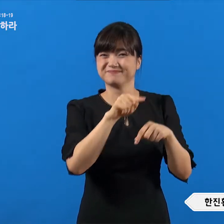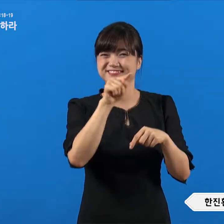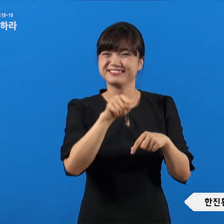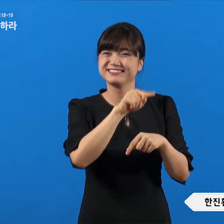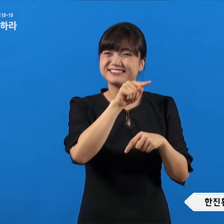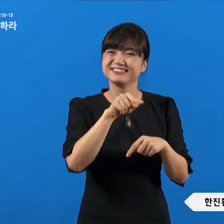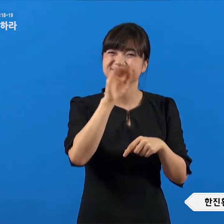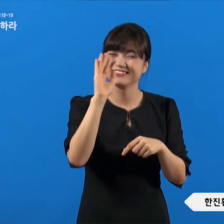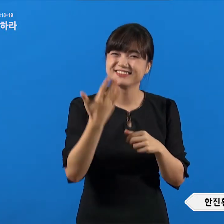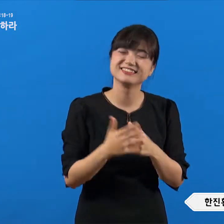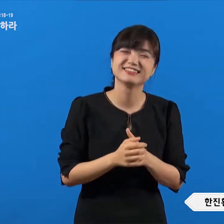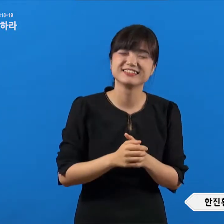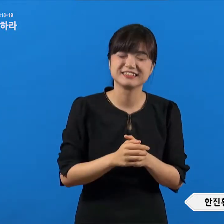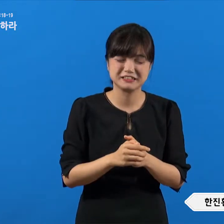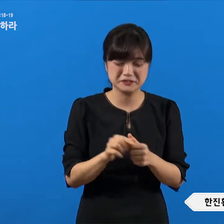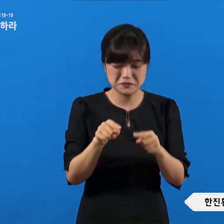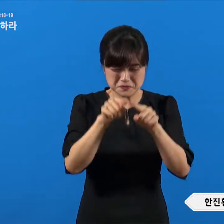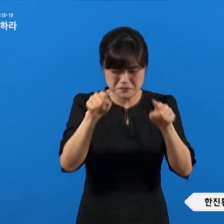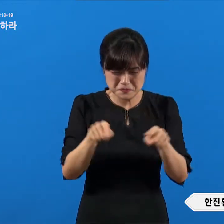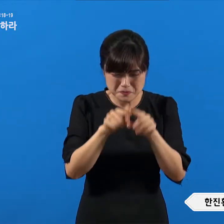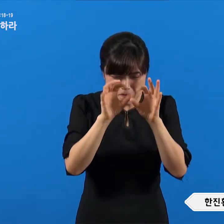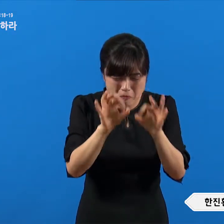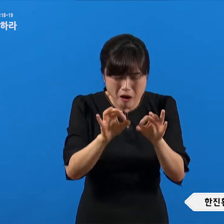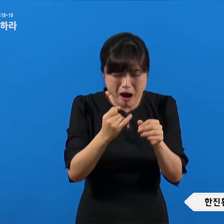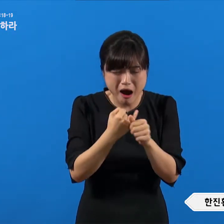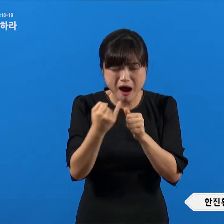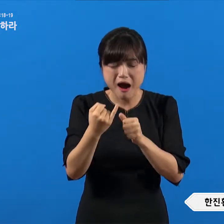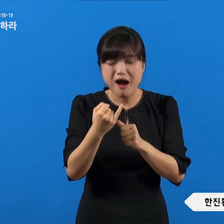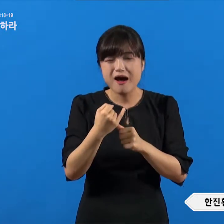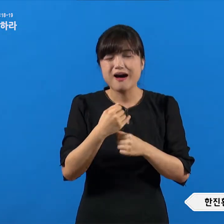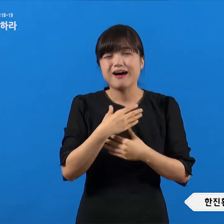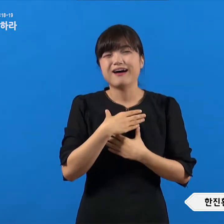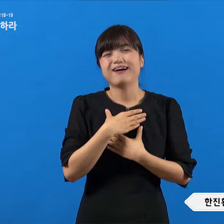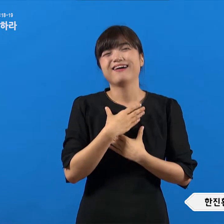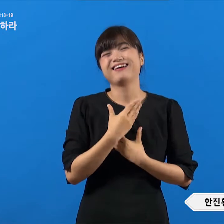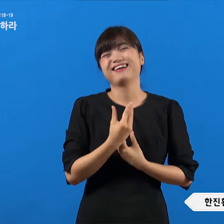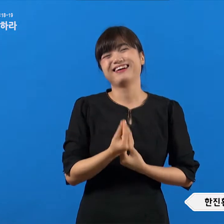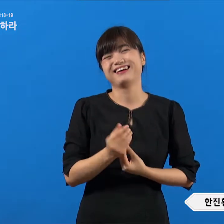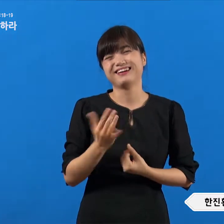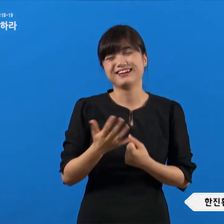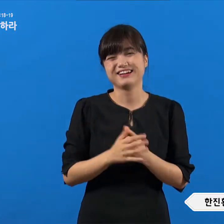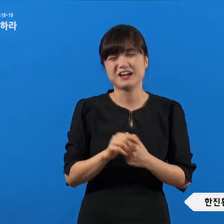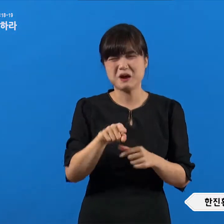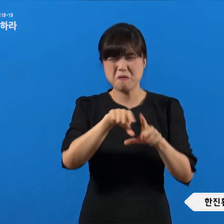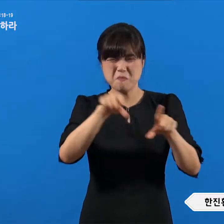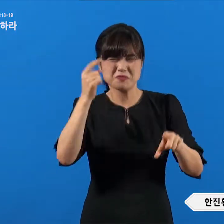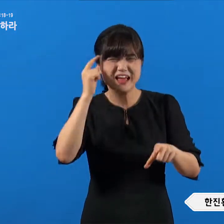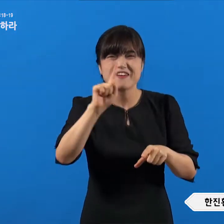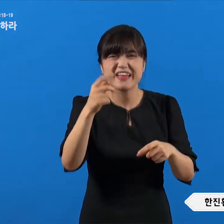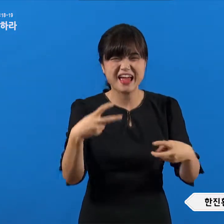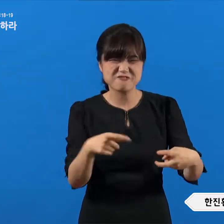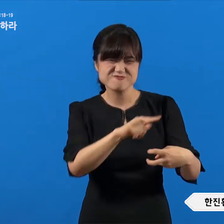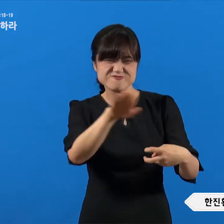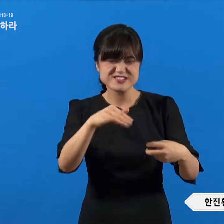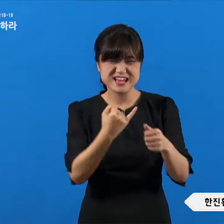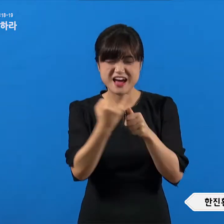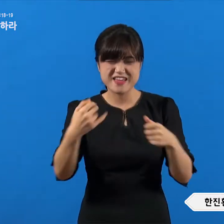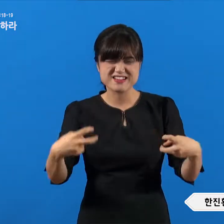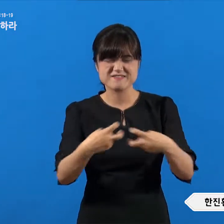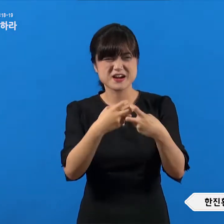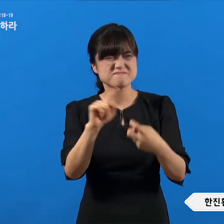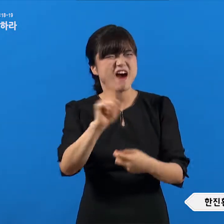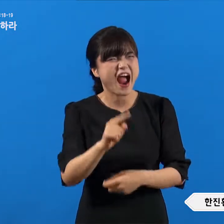그 쪽지를 보는 부인이 얼마나 안도가 되었겠습니까? 우리는 보통 사고 소식 들으면 첫